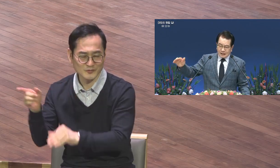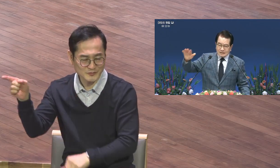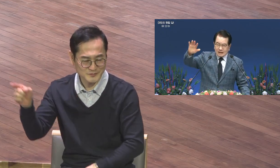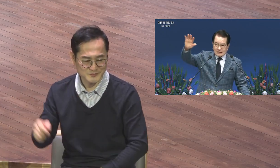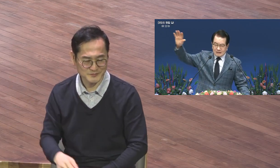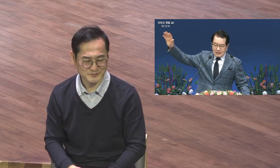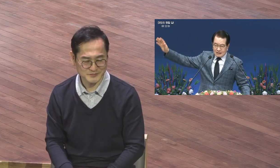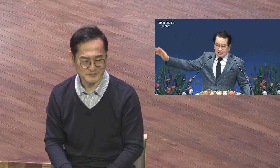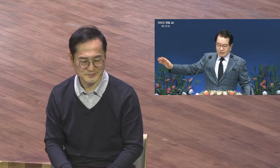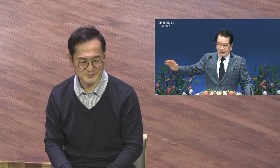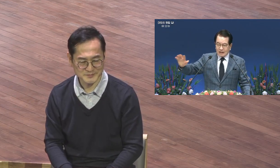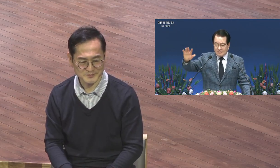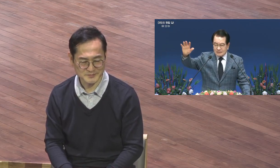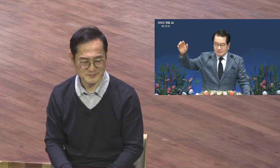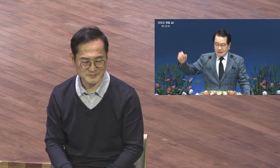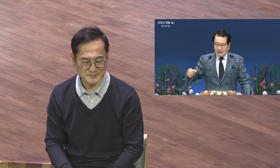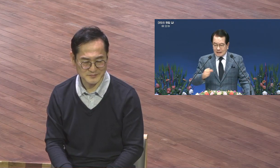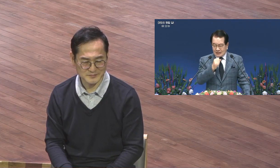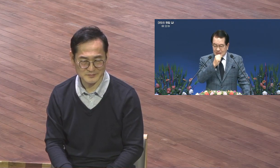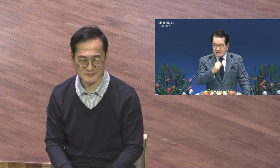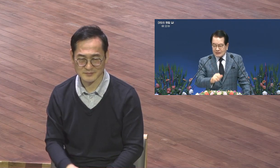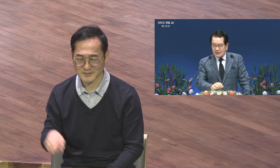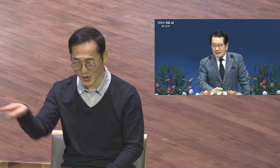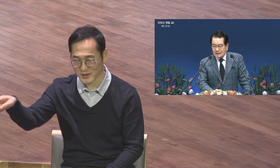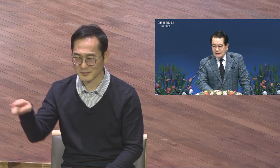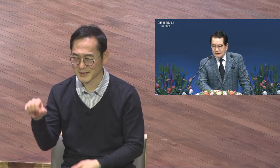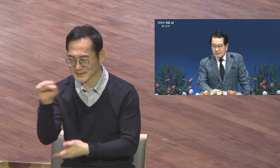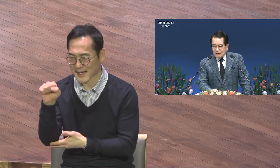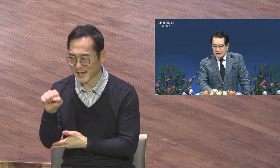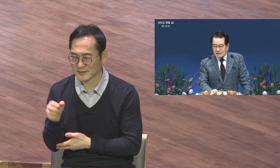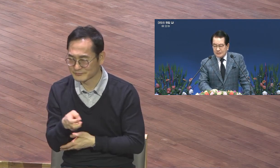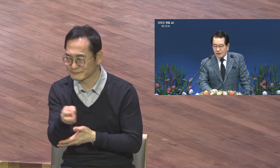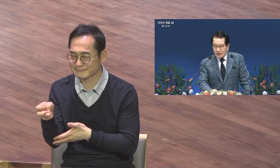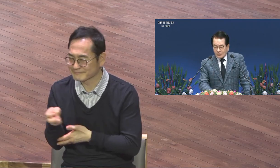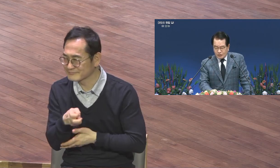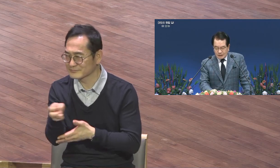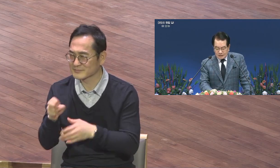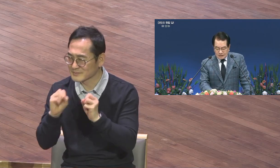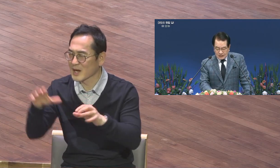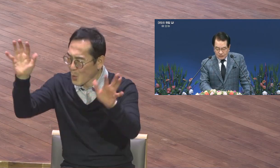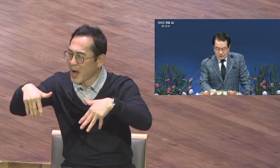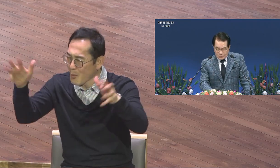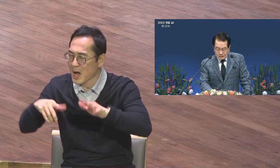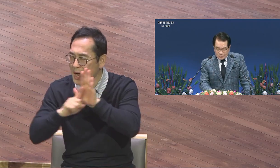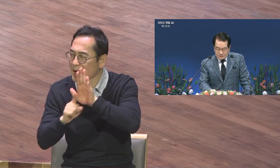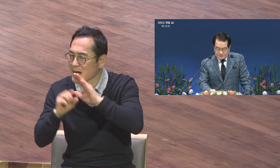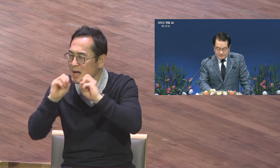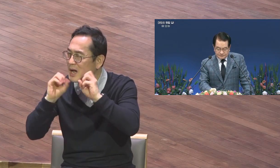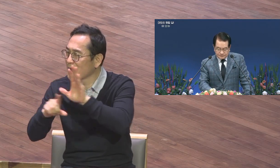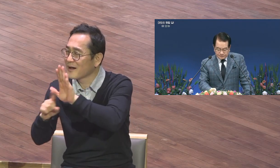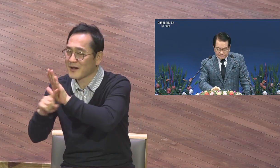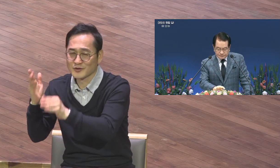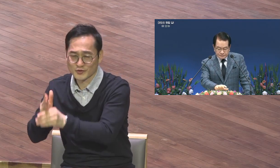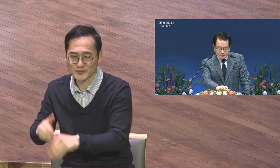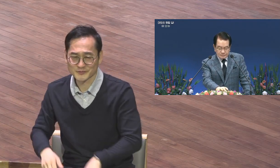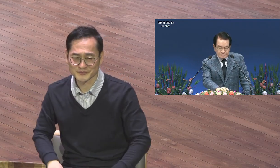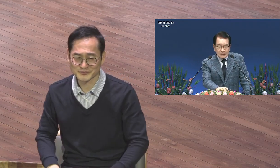보내보니까 막 차를 끌고 다니면서 막 그냥 지금 막 집회 오라고 막 그걸 하고 있더라고요.